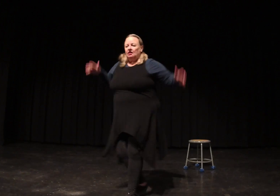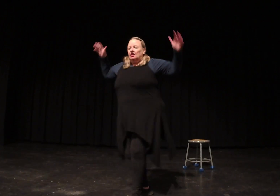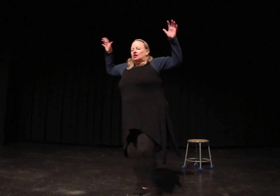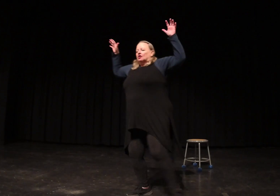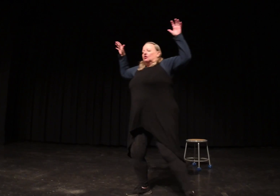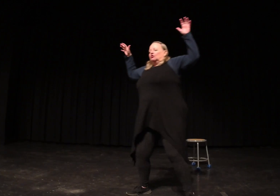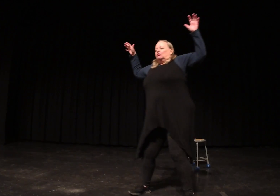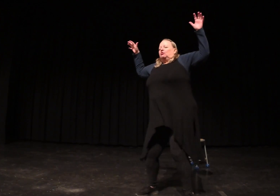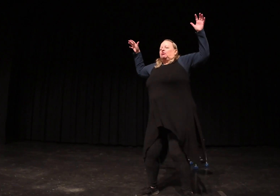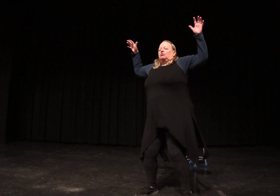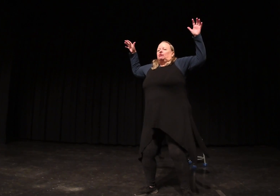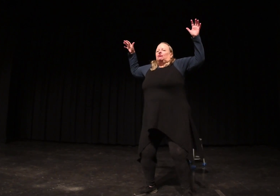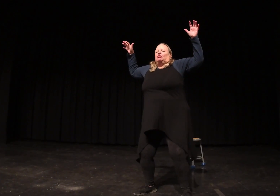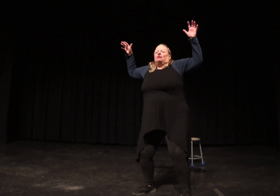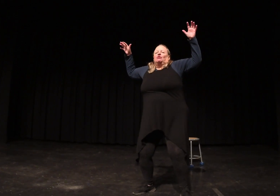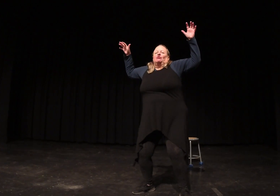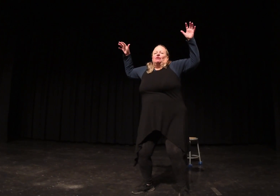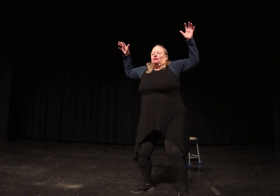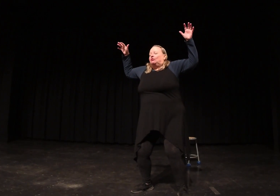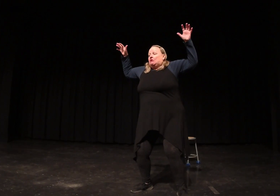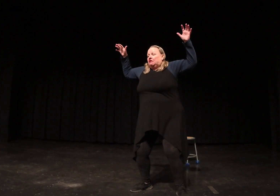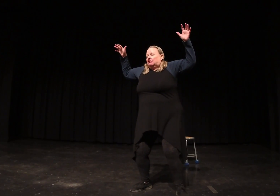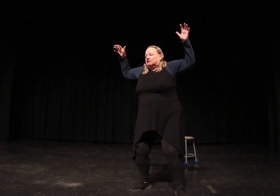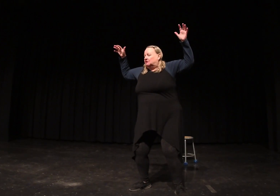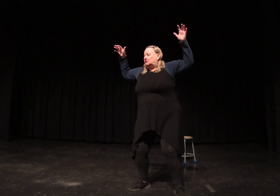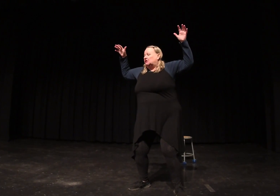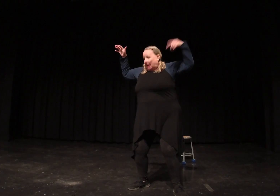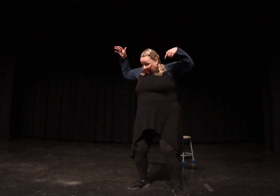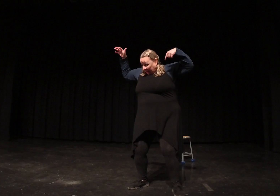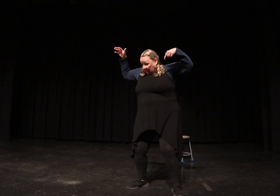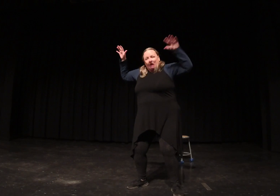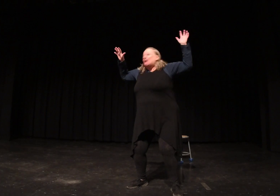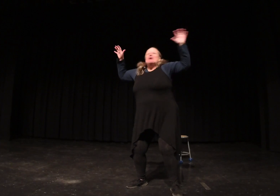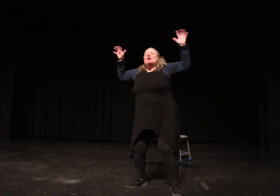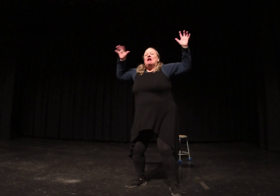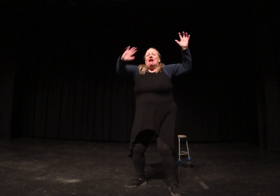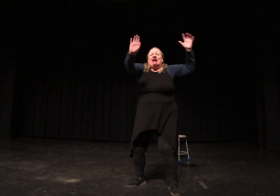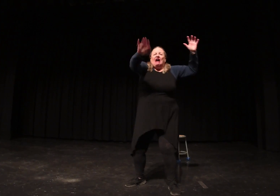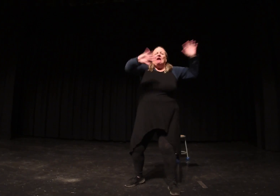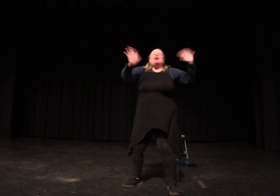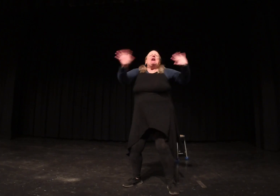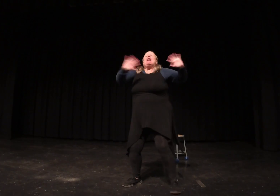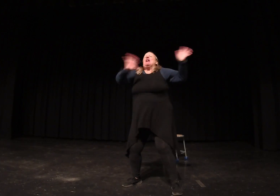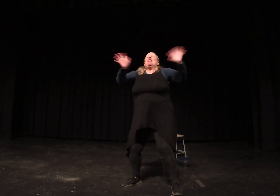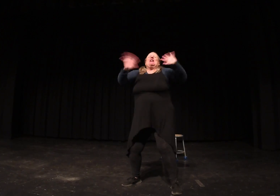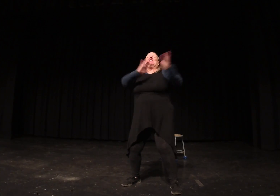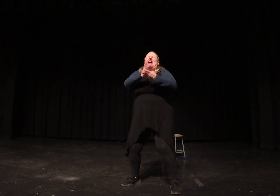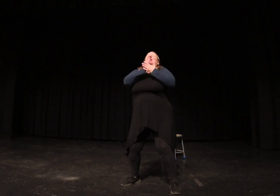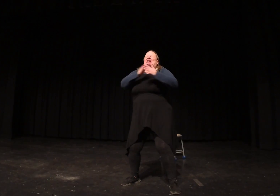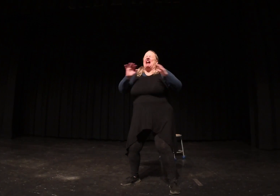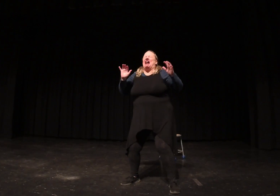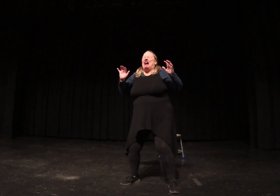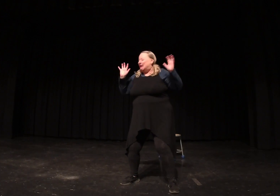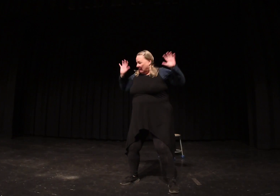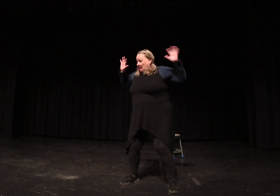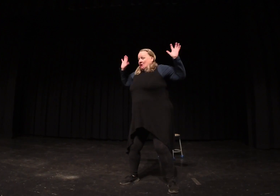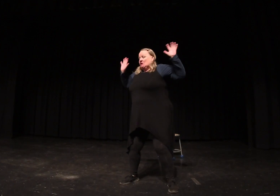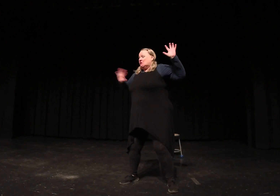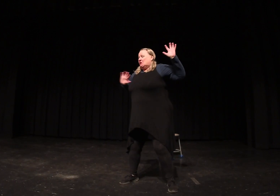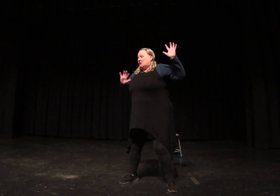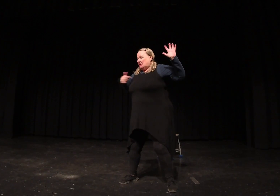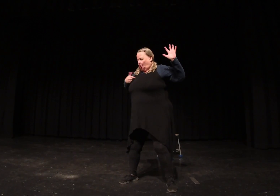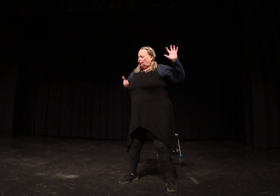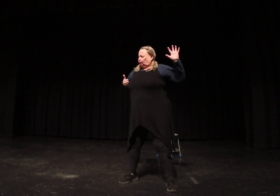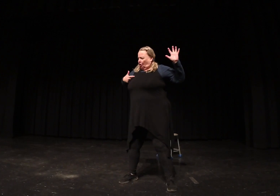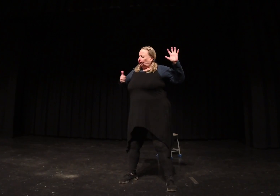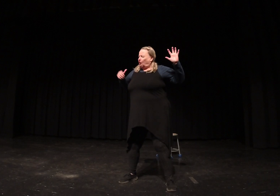fait partie. OK, je suis désolée. Bon. Oh, moi, non! Pas moi! Non, non, non, non! Pas moi! Non, aidez-moi!